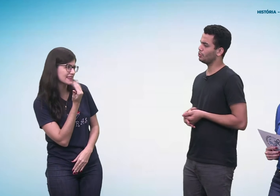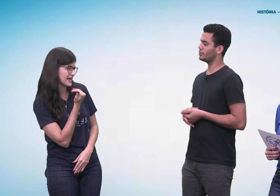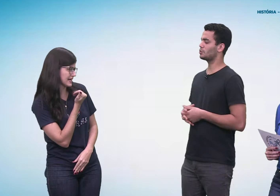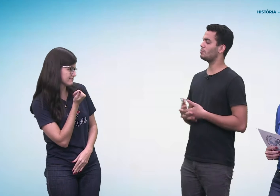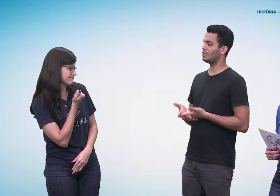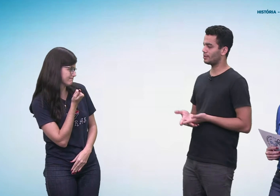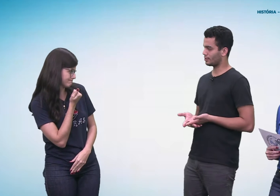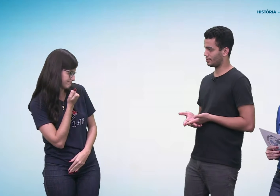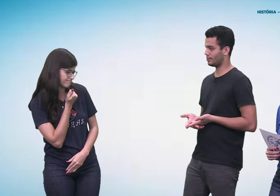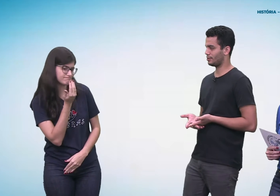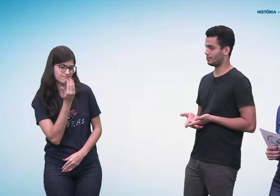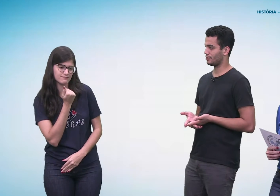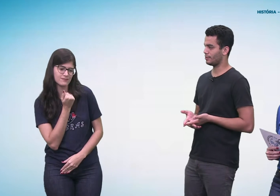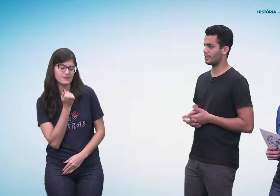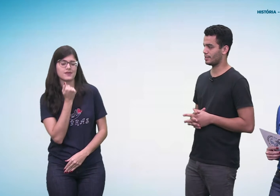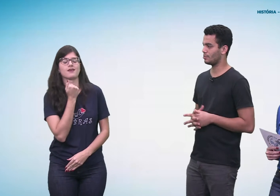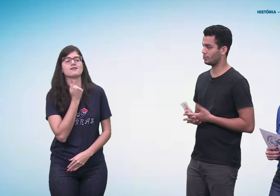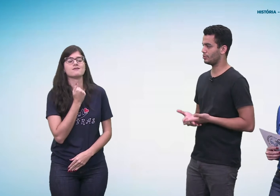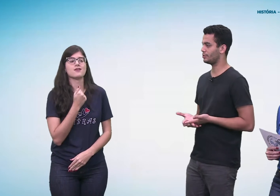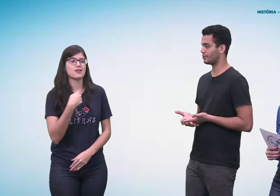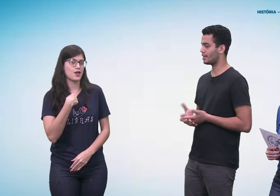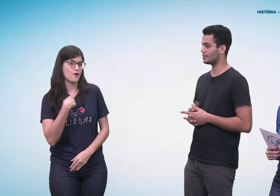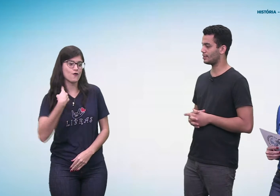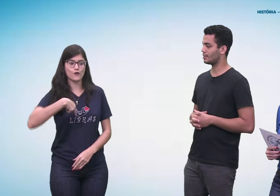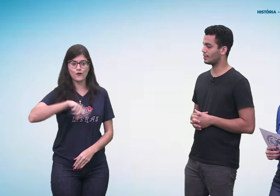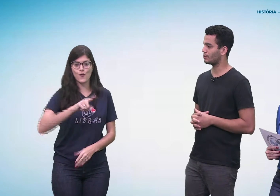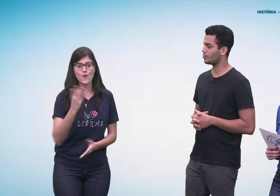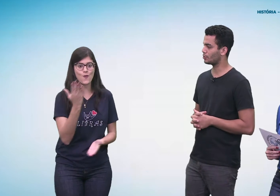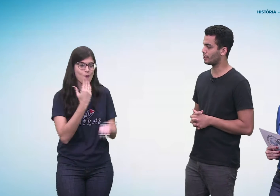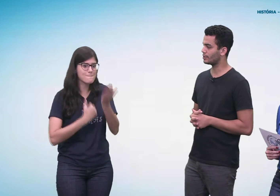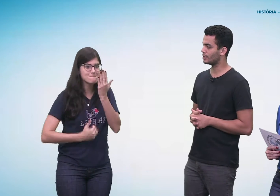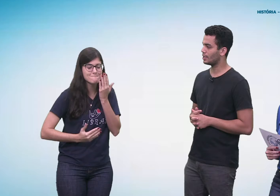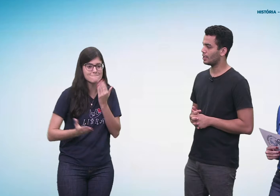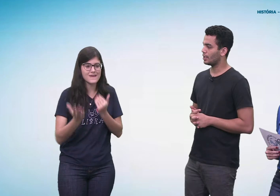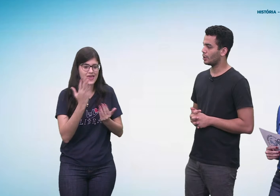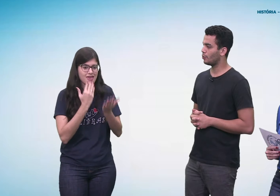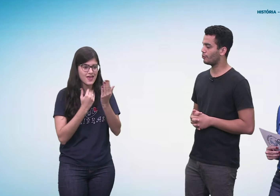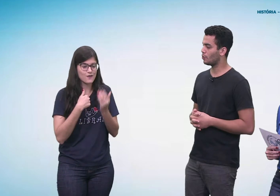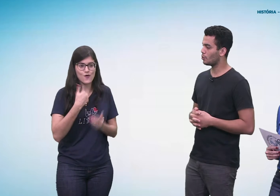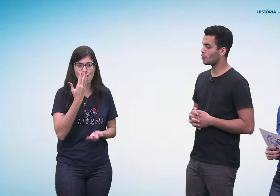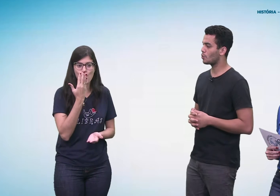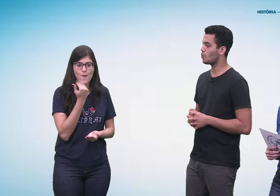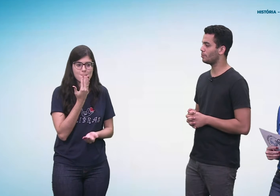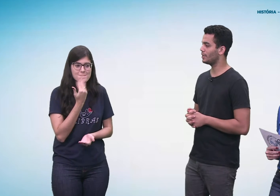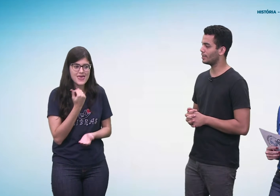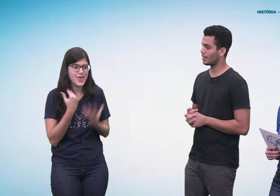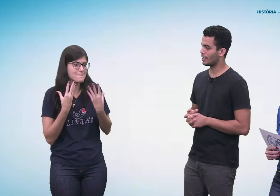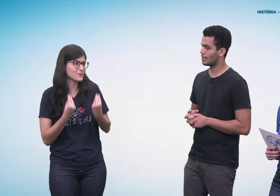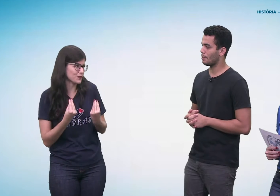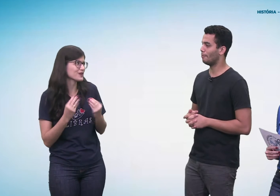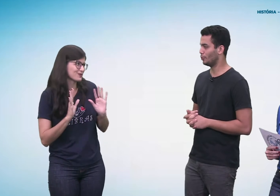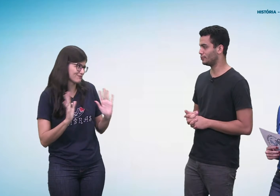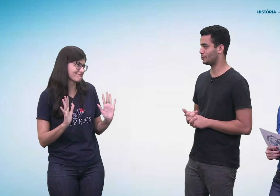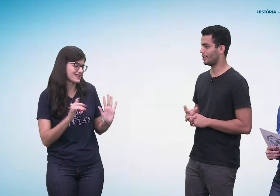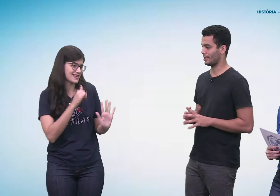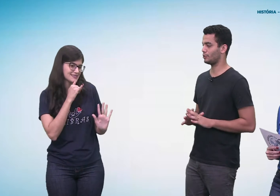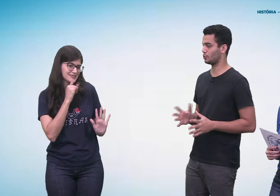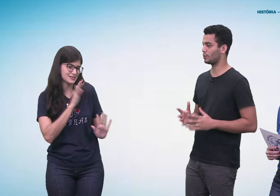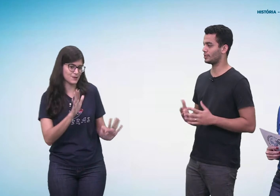muitas comidas. Um exemplo de frase na língua portuguesa. Eu vou comer muito. É a estruturação,